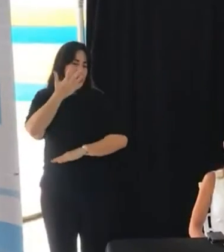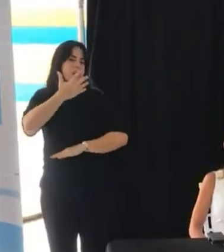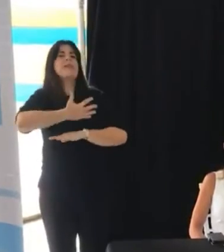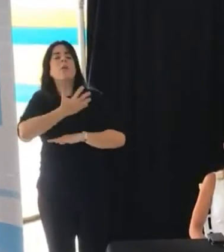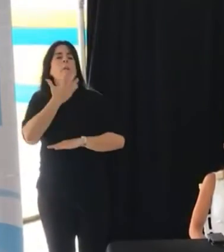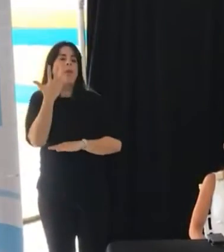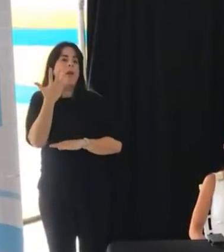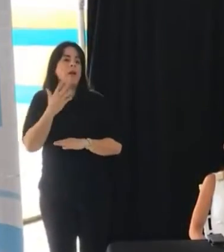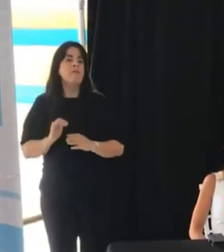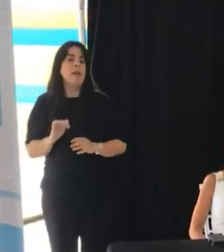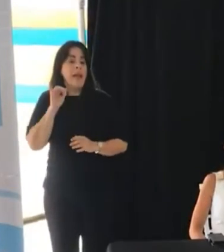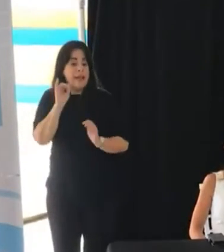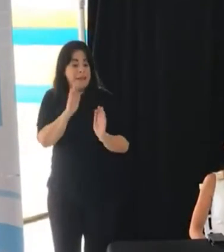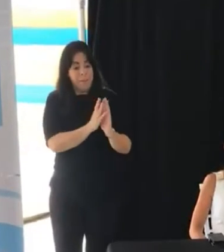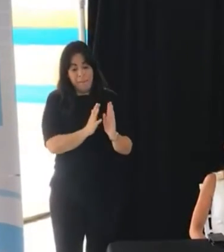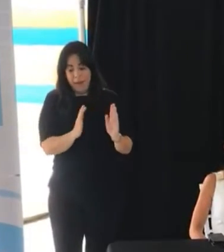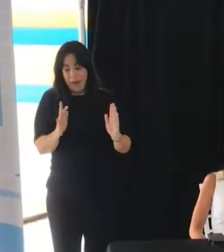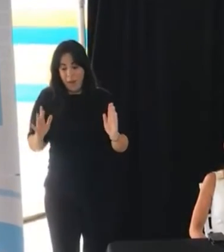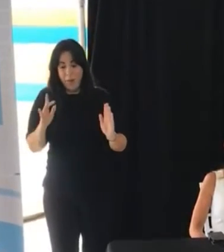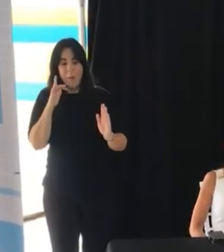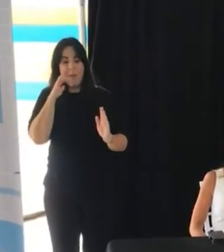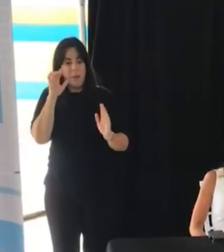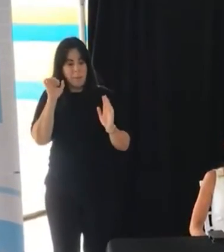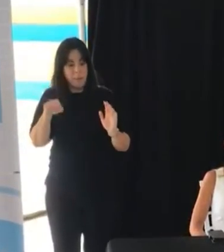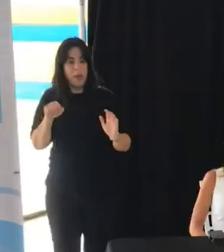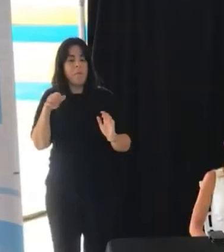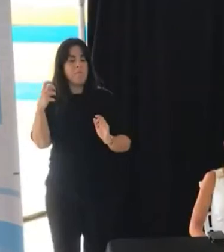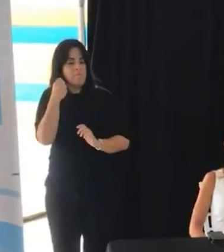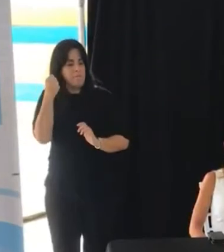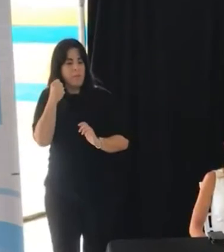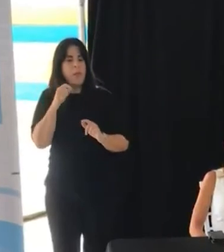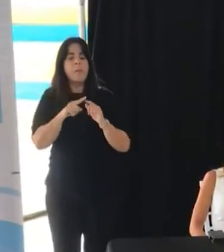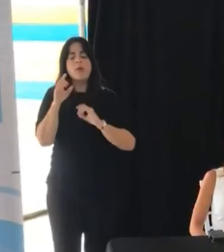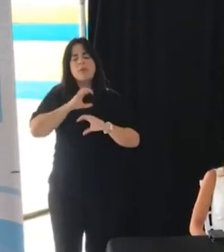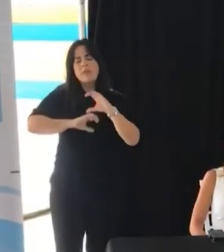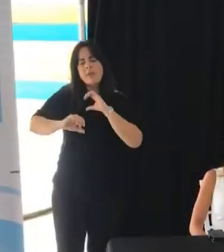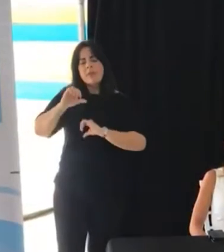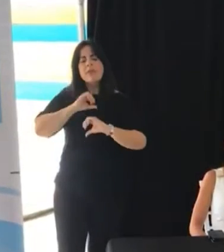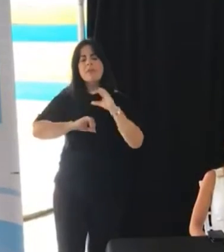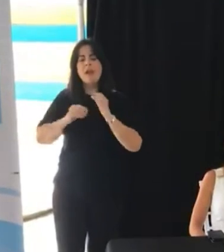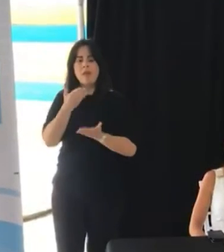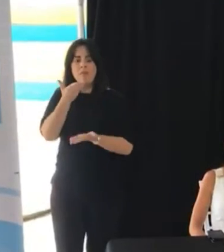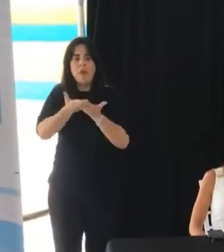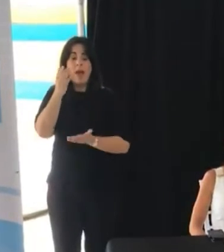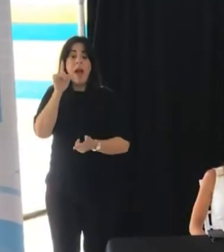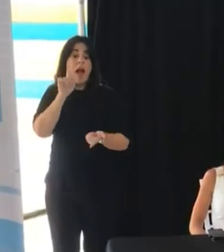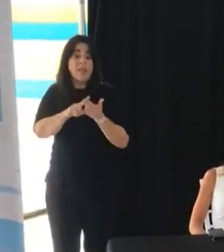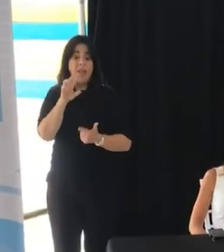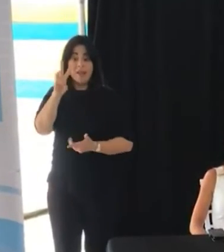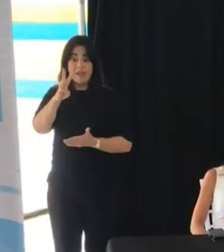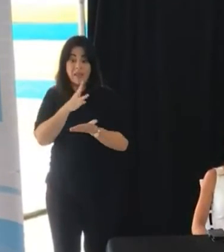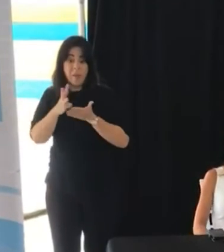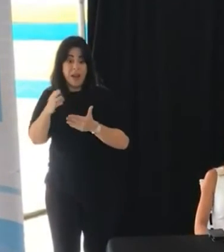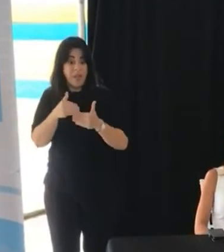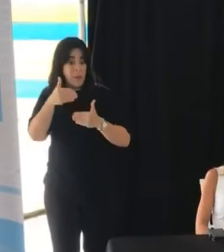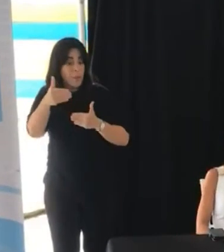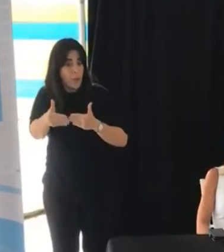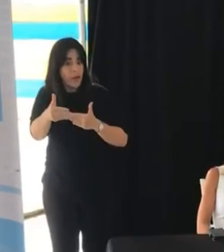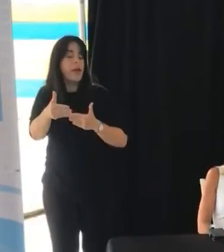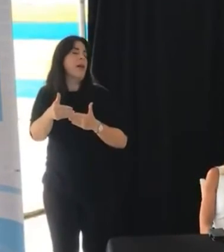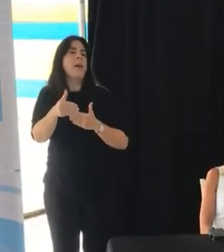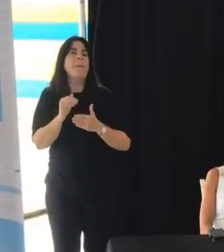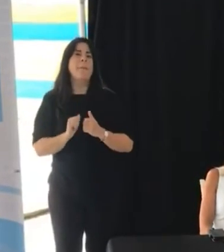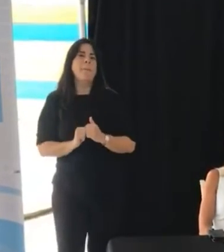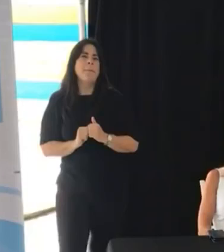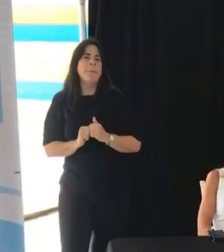4 días, 5 días, ese es el periodo de gracia, pero la ciencia nos dice que hasta 6 semanas después